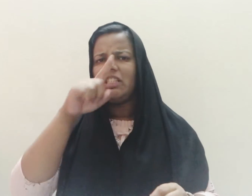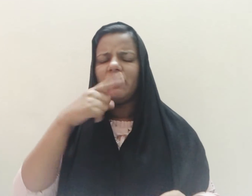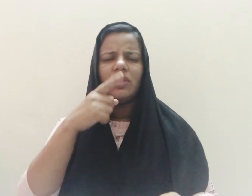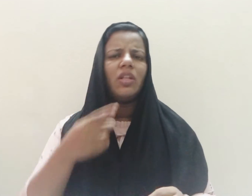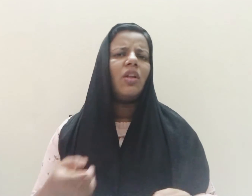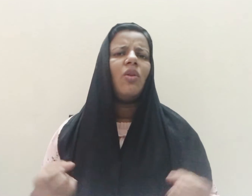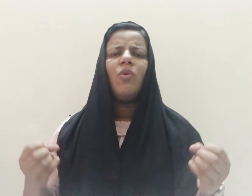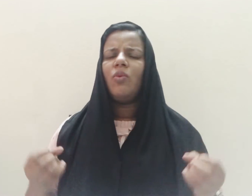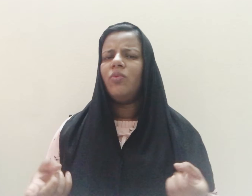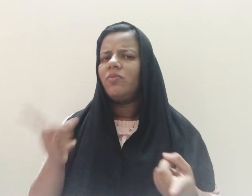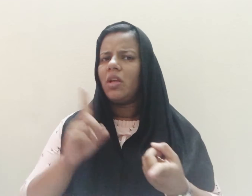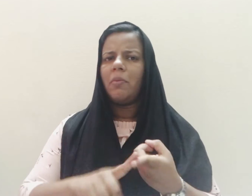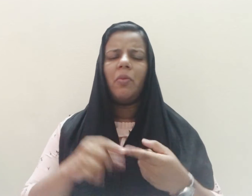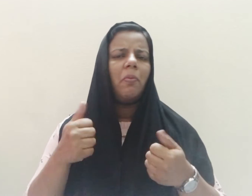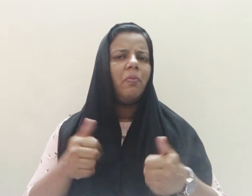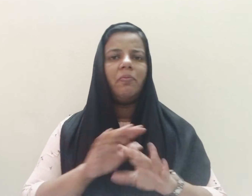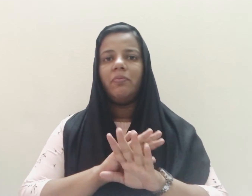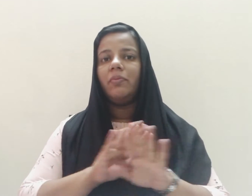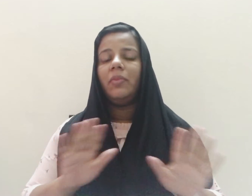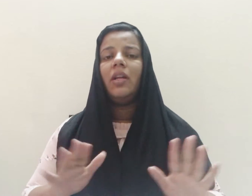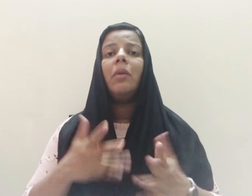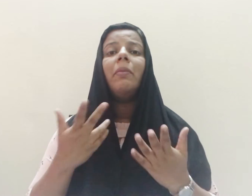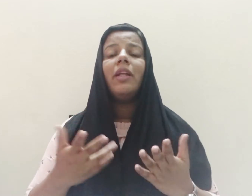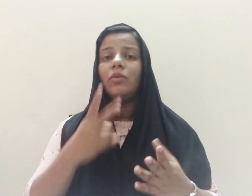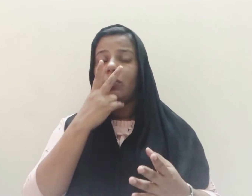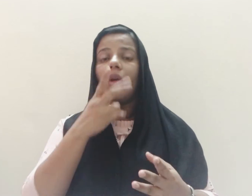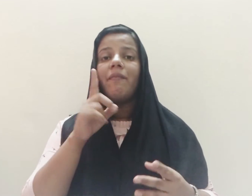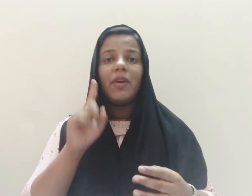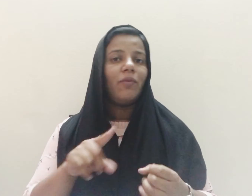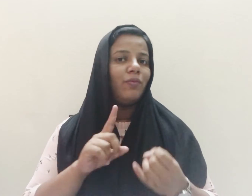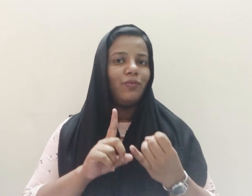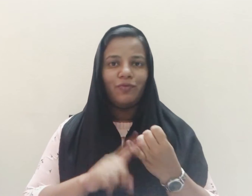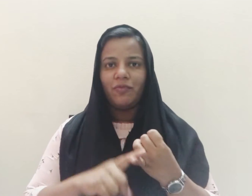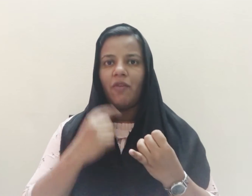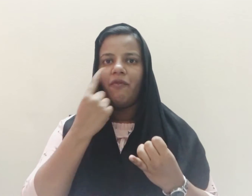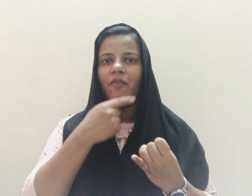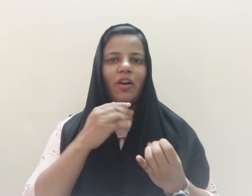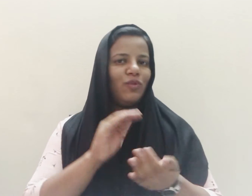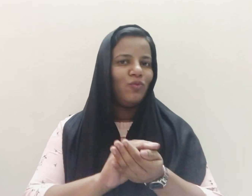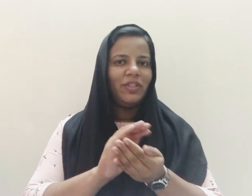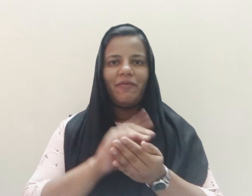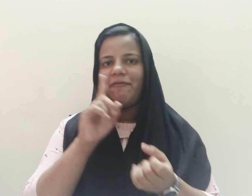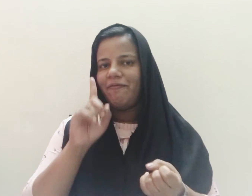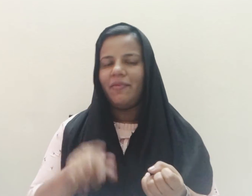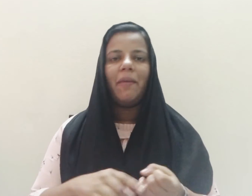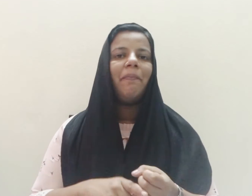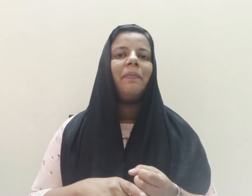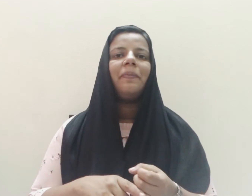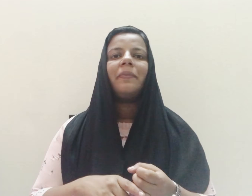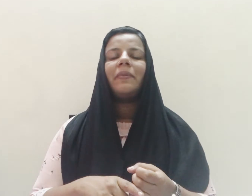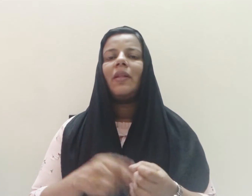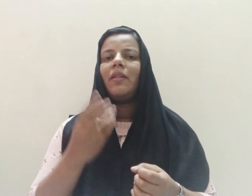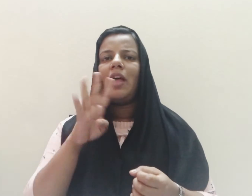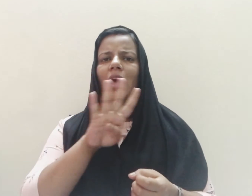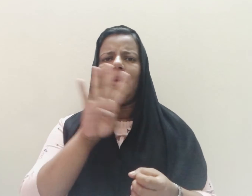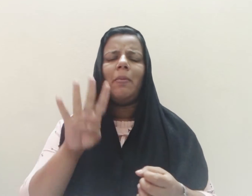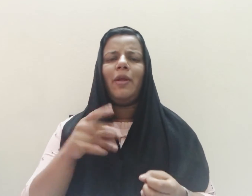ജീവിതത്തിൽ ഉണ്ടാകാൻ പാടില്ല. എന്തിലൊക്കെയാണ് നമ്മൾ ശ്രദ്ധിക്കേണ്ടത്? ഒന്ന്, നമ്മുടെ വാക്കുകളെ ശ്രദ്ധിക്കണം. നമ്മൾ നാലുപേരുടെ നടുവിൽ